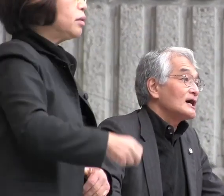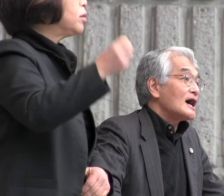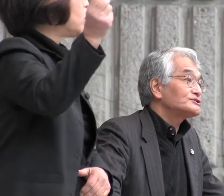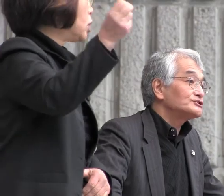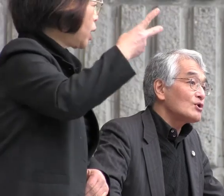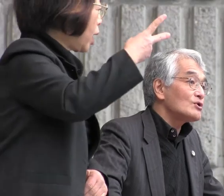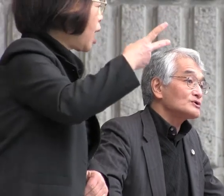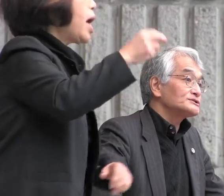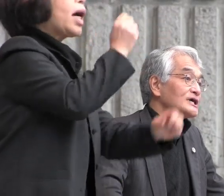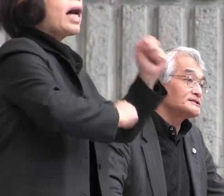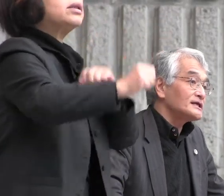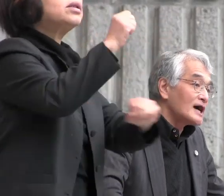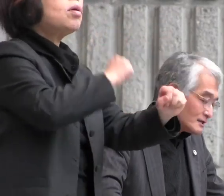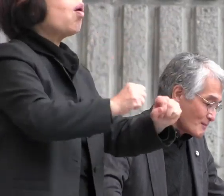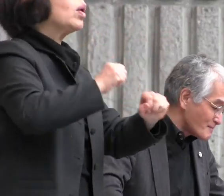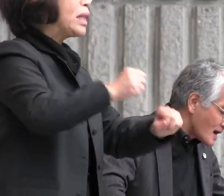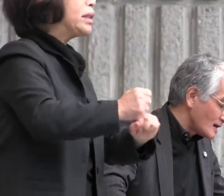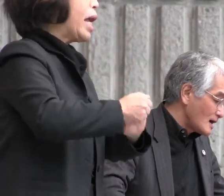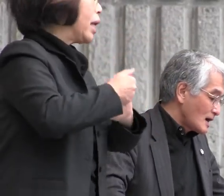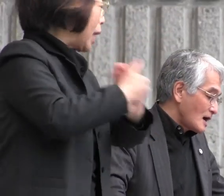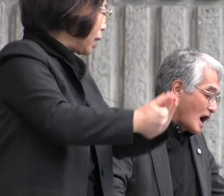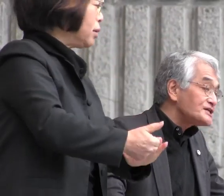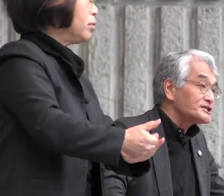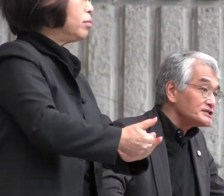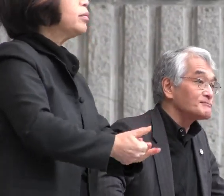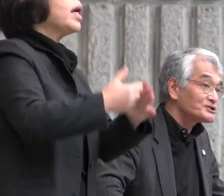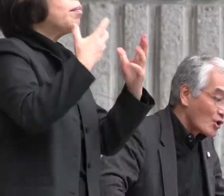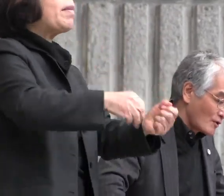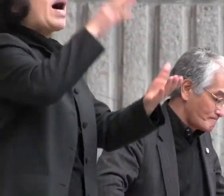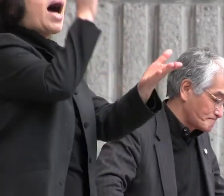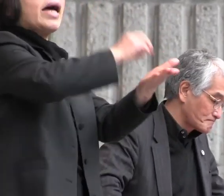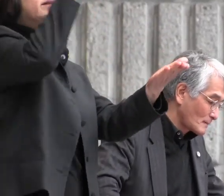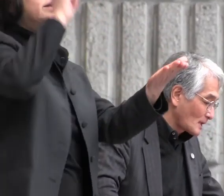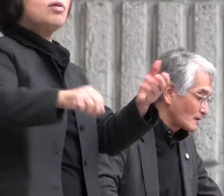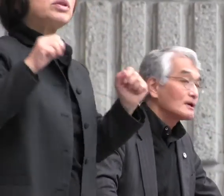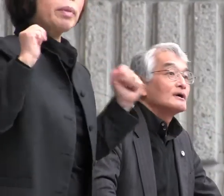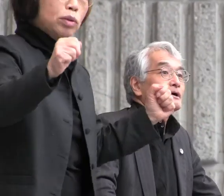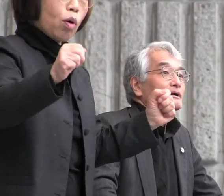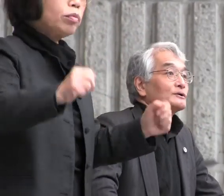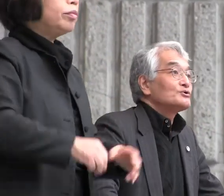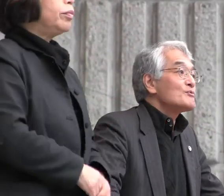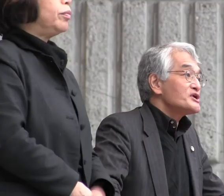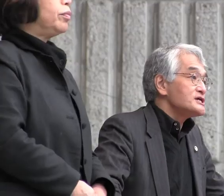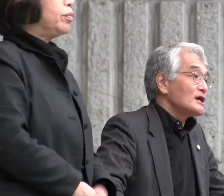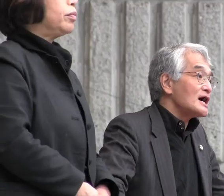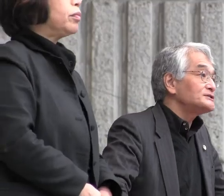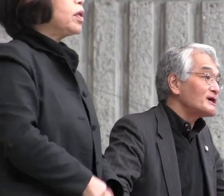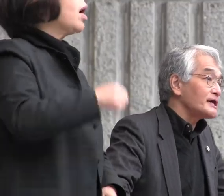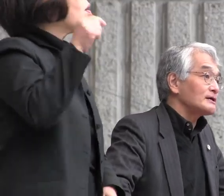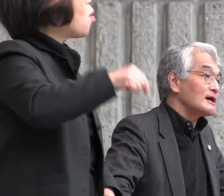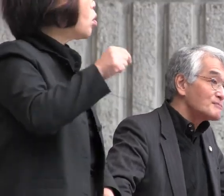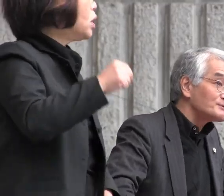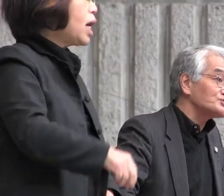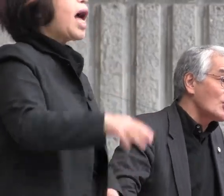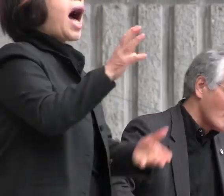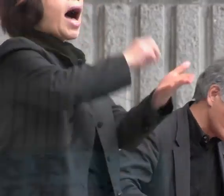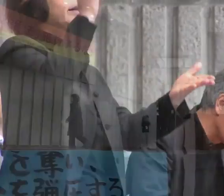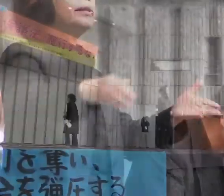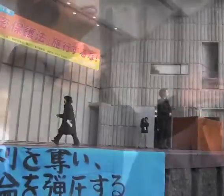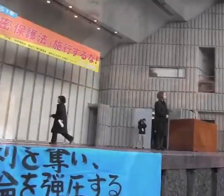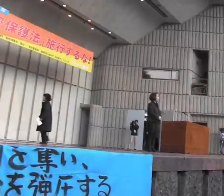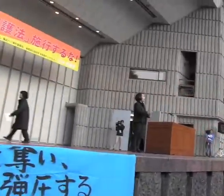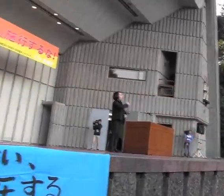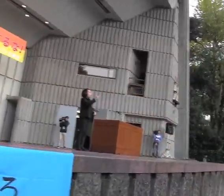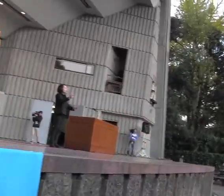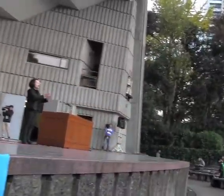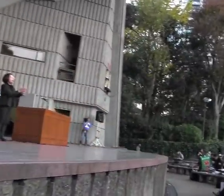して発動させないまま廃止にしましょう。共に廃止まで頑張りましょう。 大